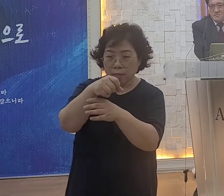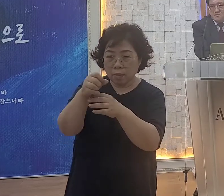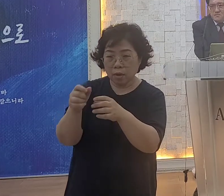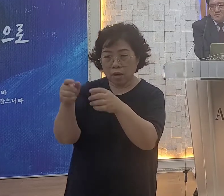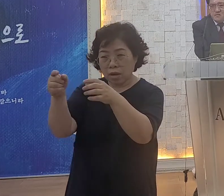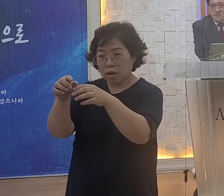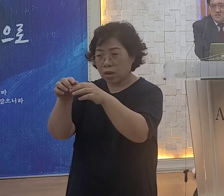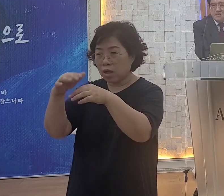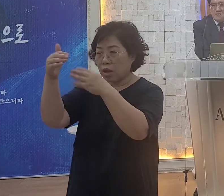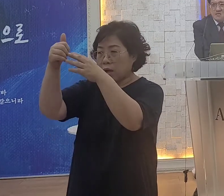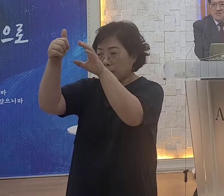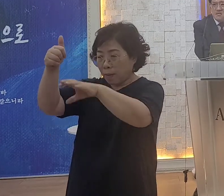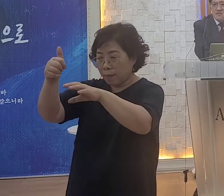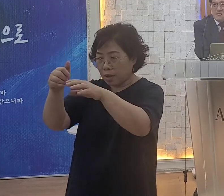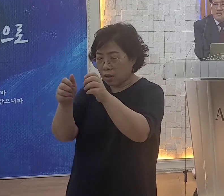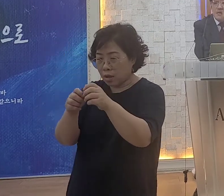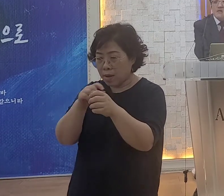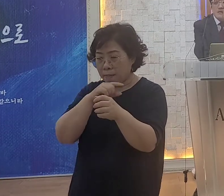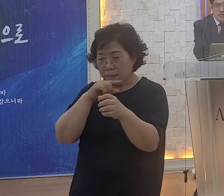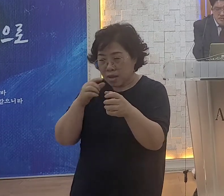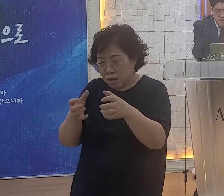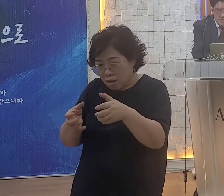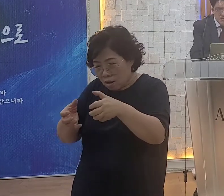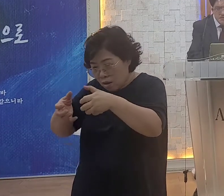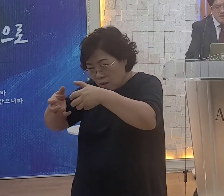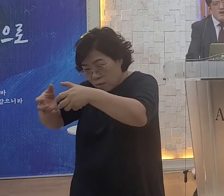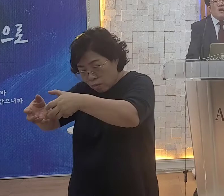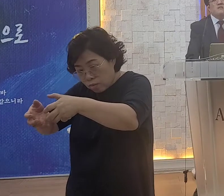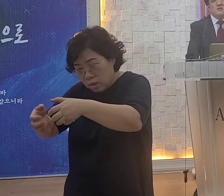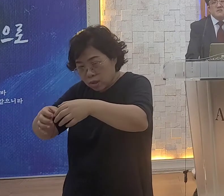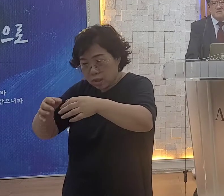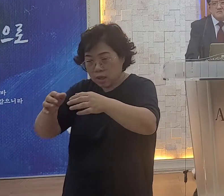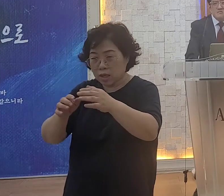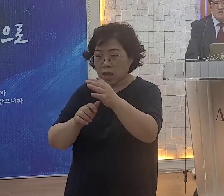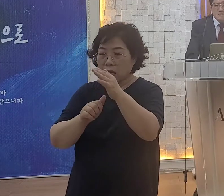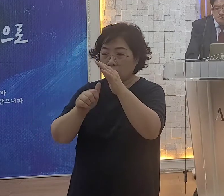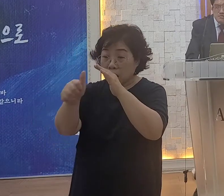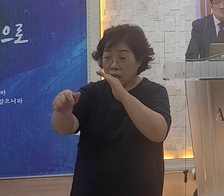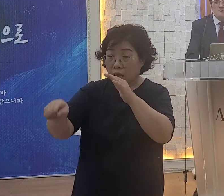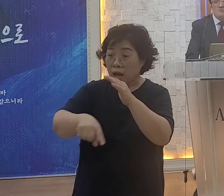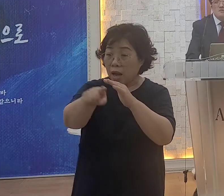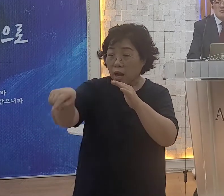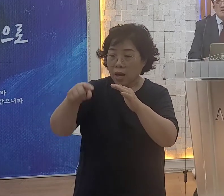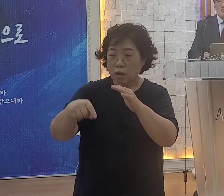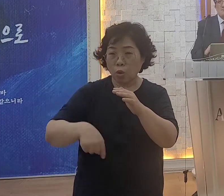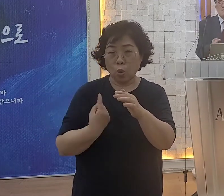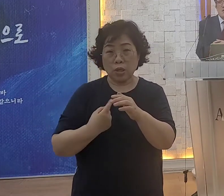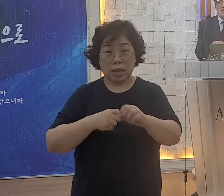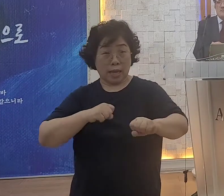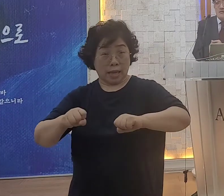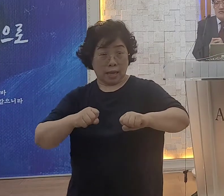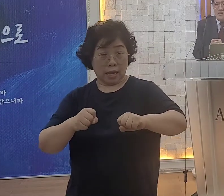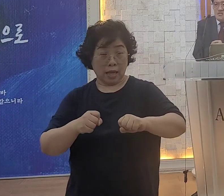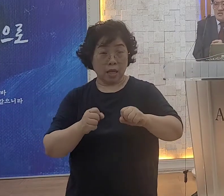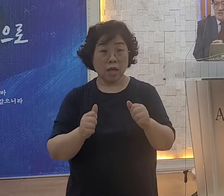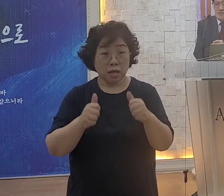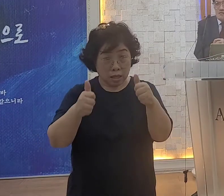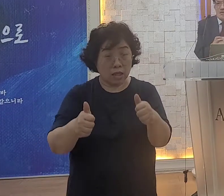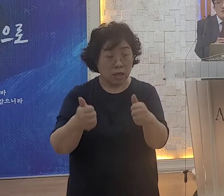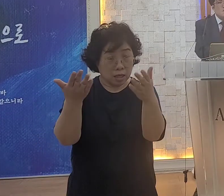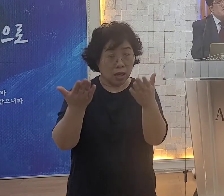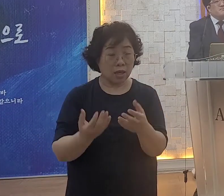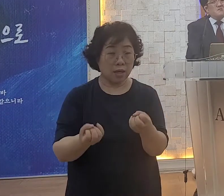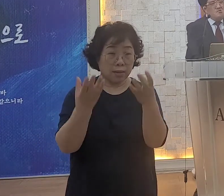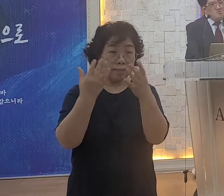붓습니다. 그런 의식들을 이제 이 대제사장이 하게 되는 거거든요. 그조차도 우리의 이제 죄를